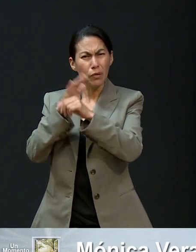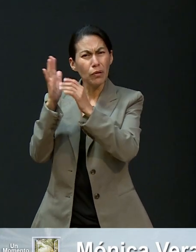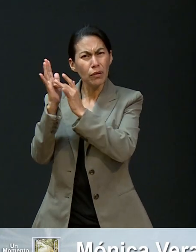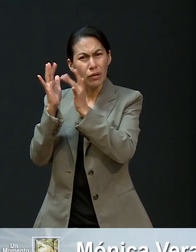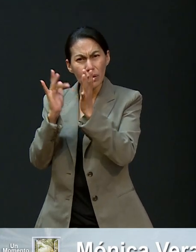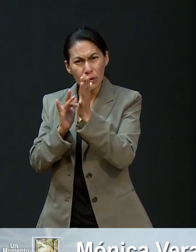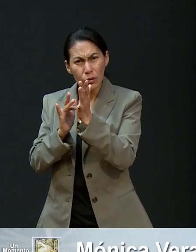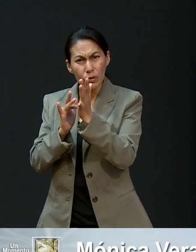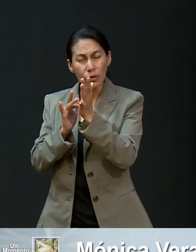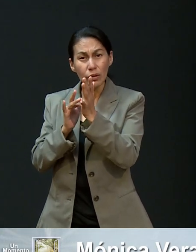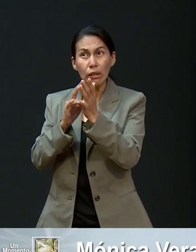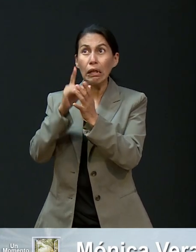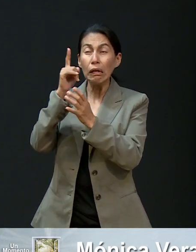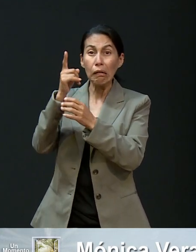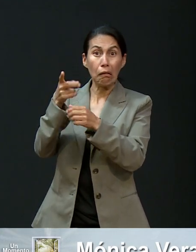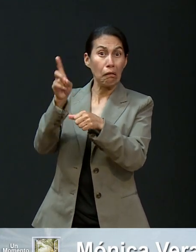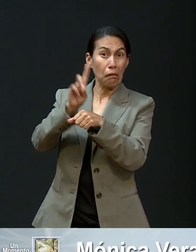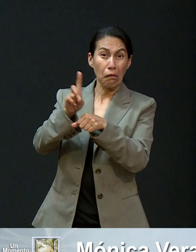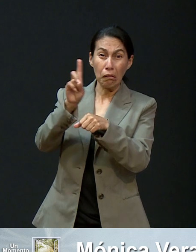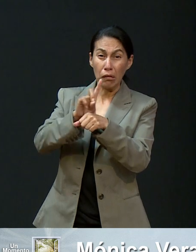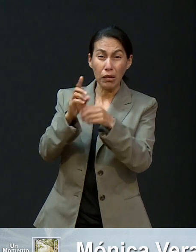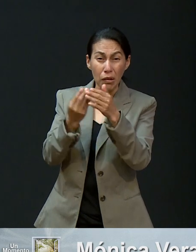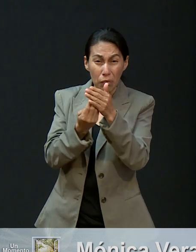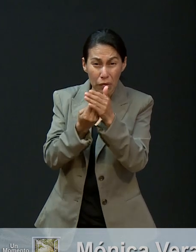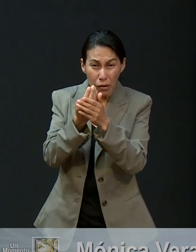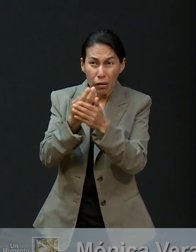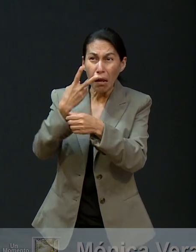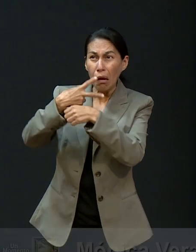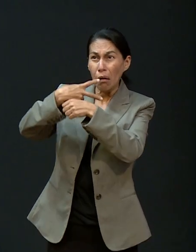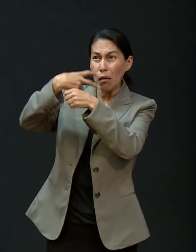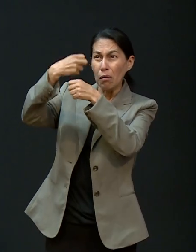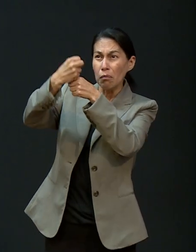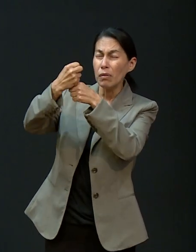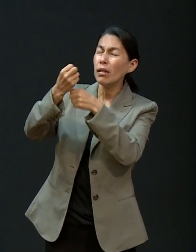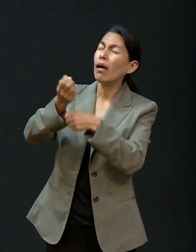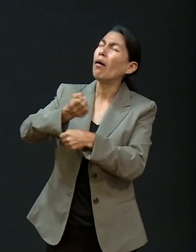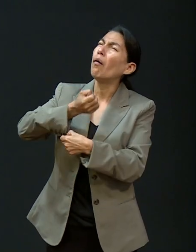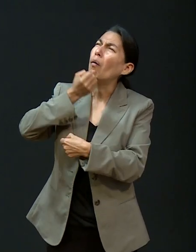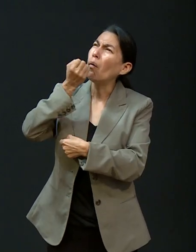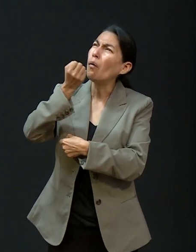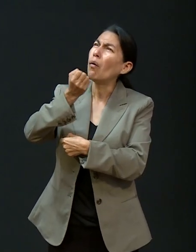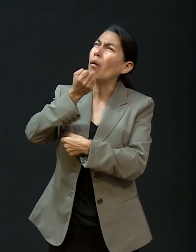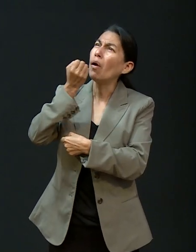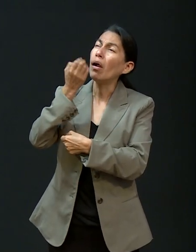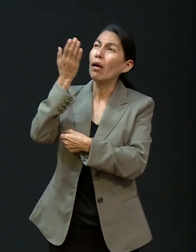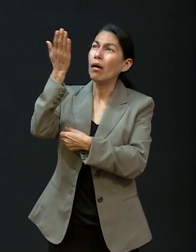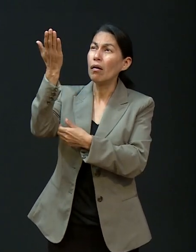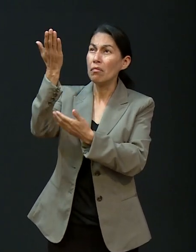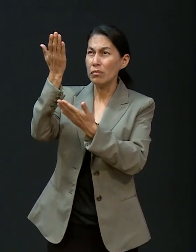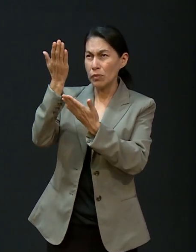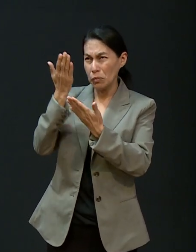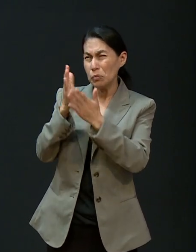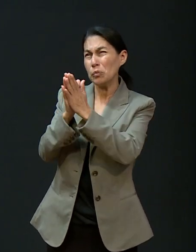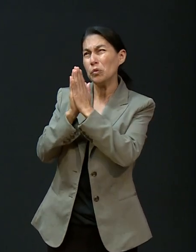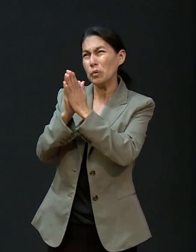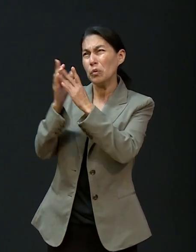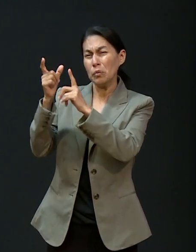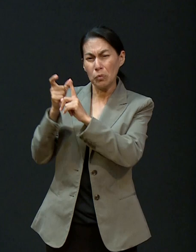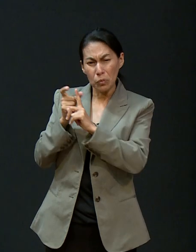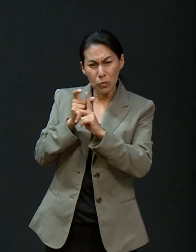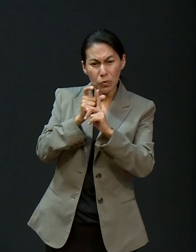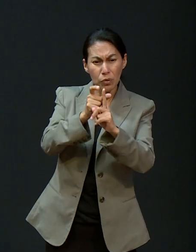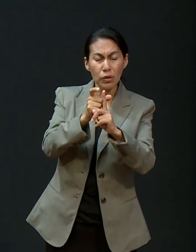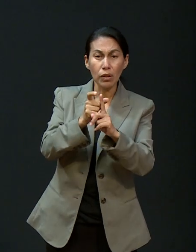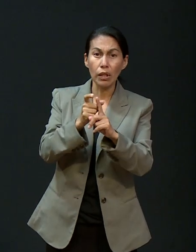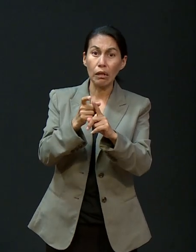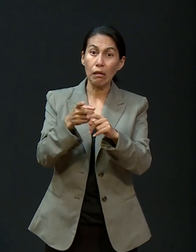este gran amigo Jesús nos invita cada mañana a invocar su presencia y protección y al final del